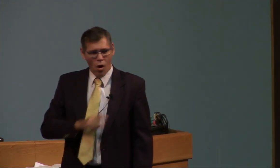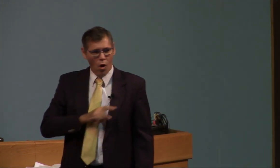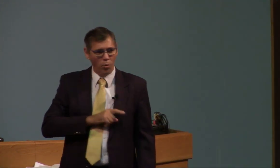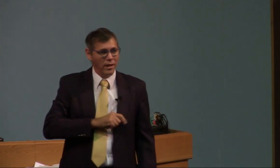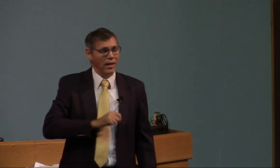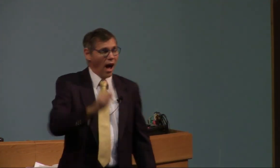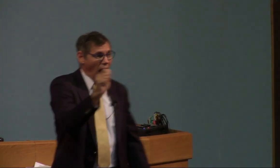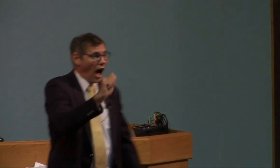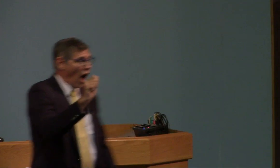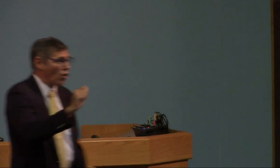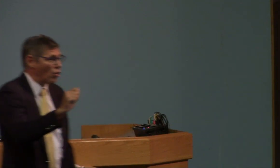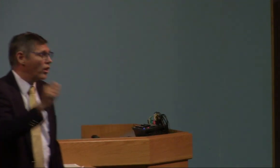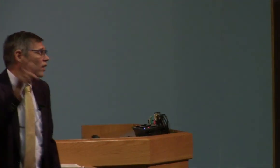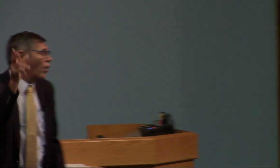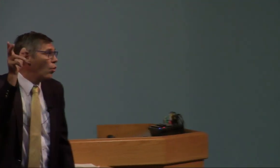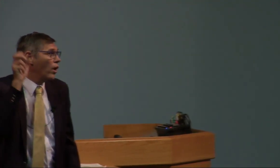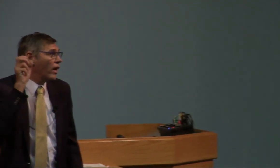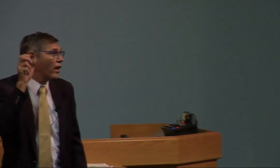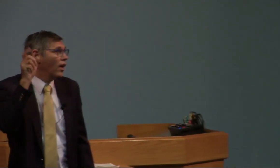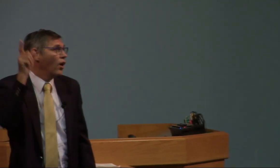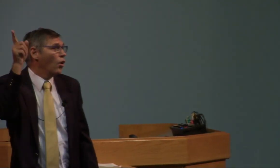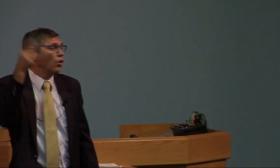Omdat Aaron het gehoor, God sê,